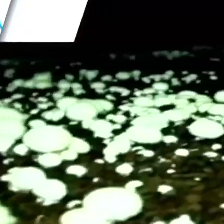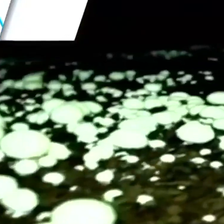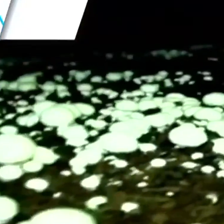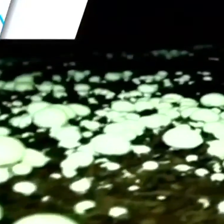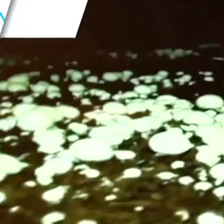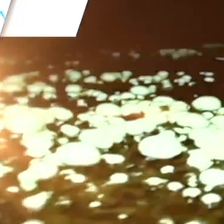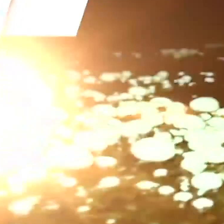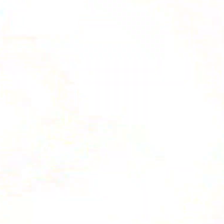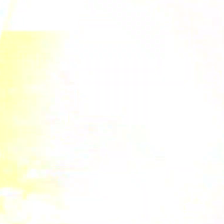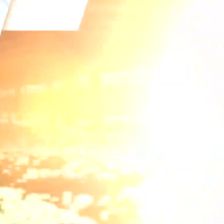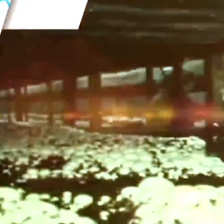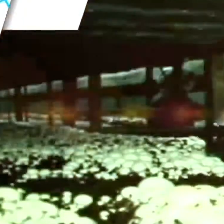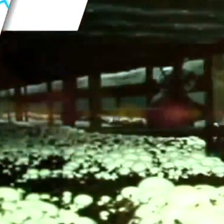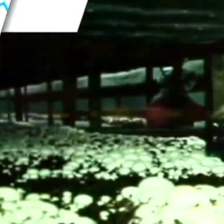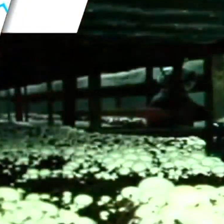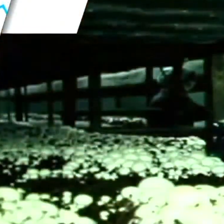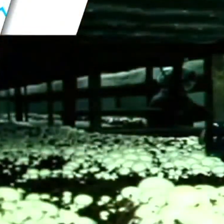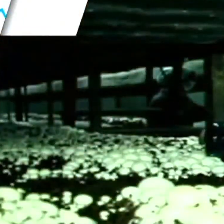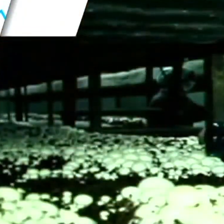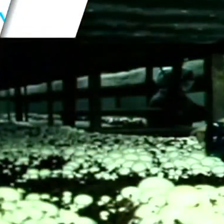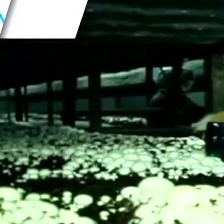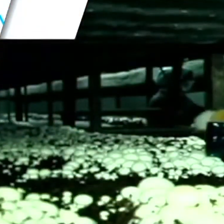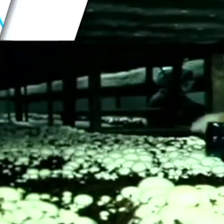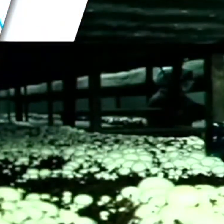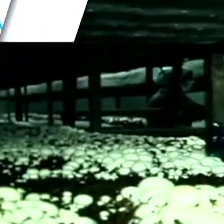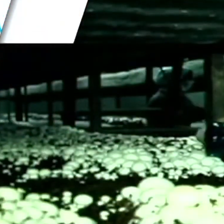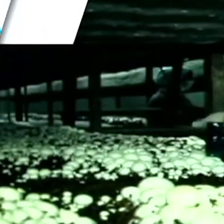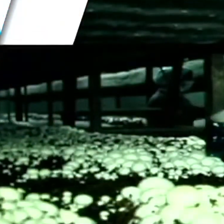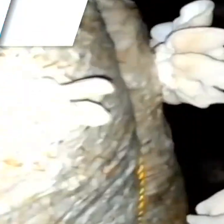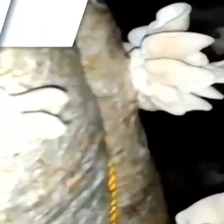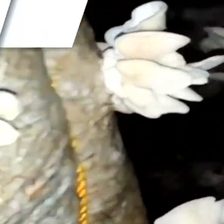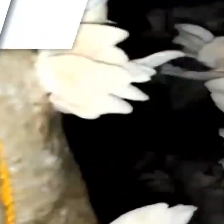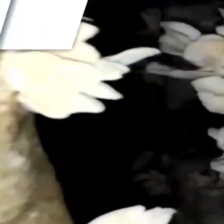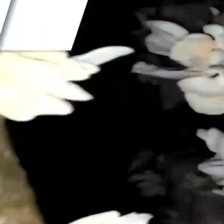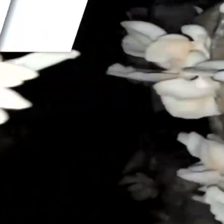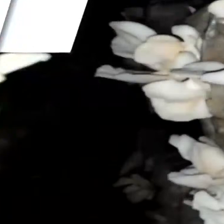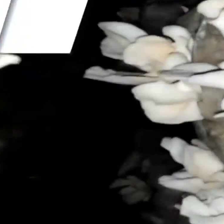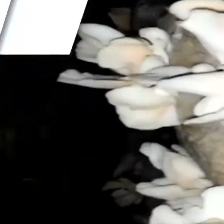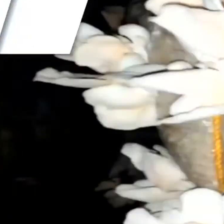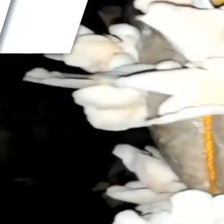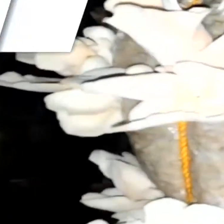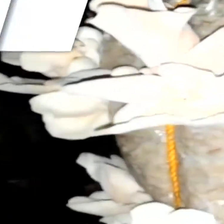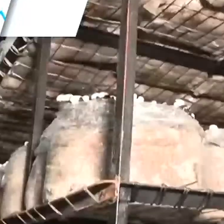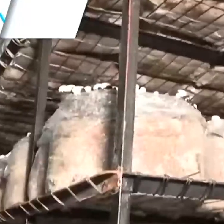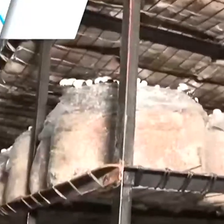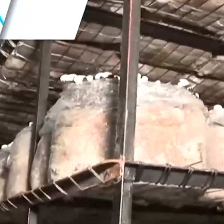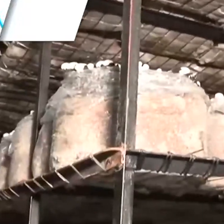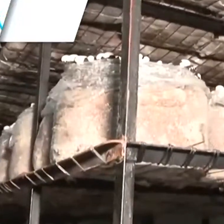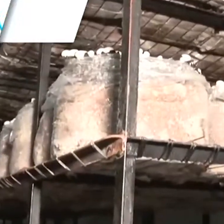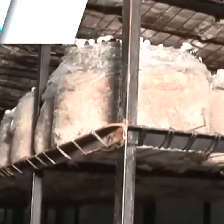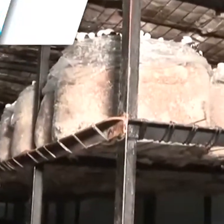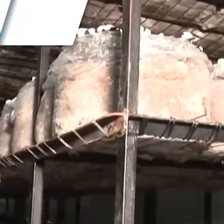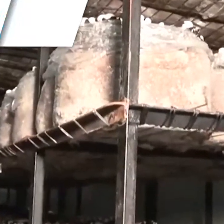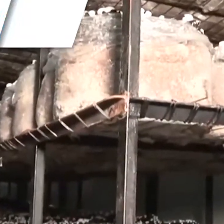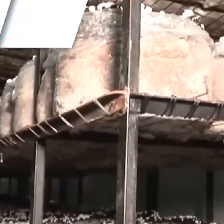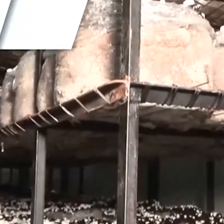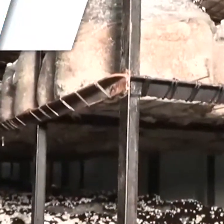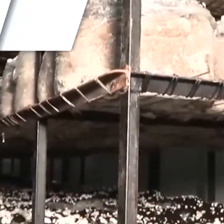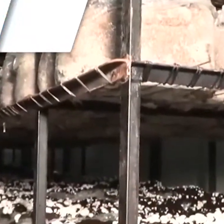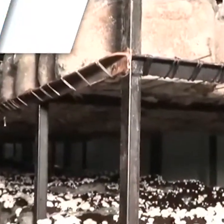है। मशरूम की खेती बेहतर कमाई का एक बहुत अच्छा विकल्प है। कम जगह और कम लागत के बाद भी